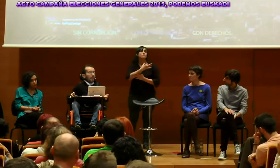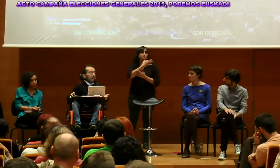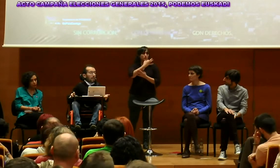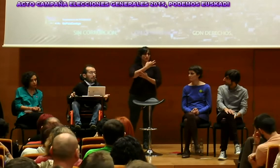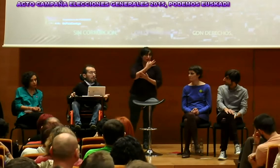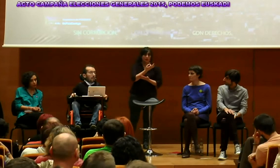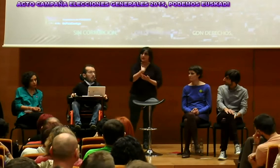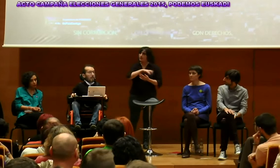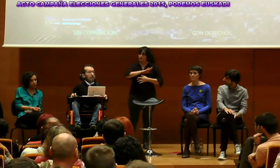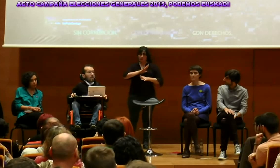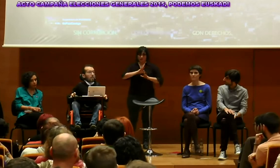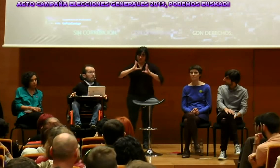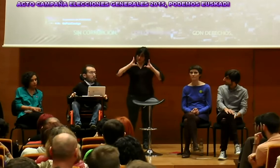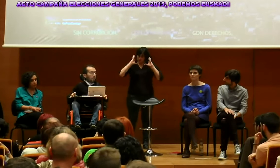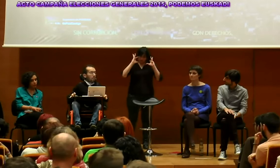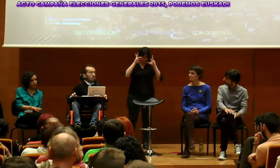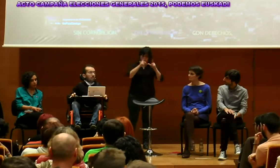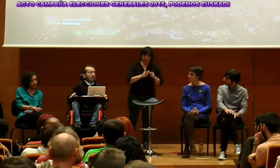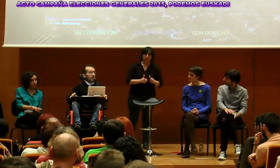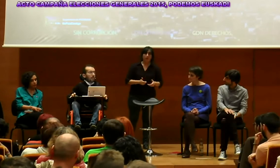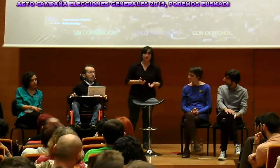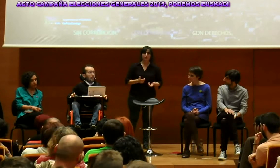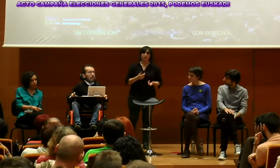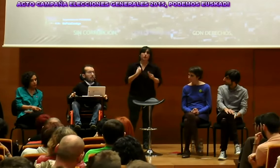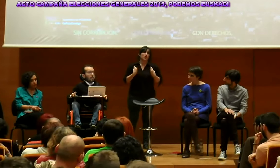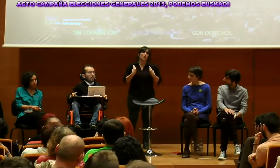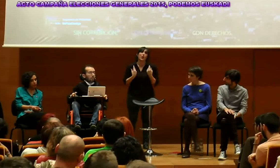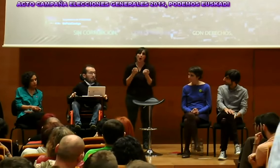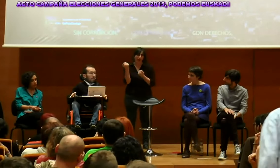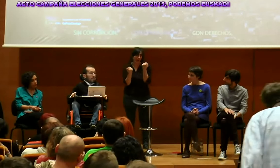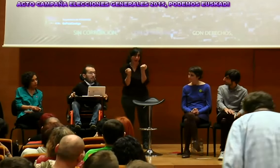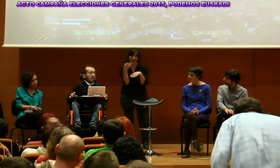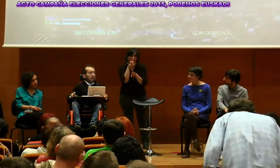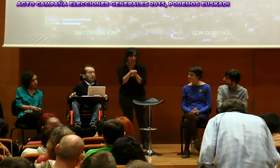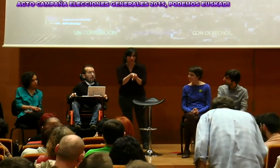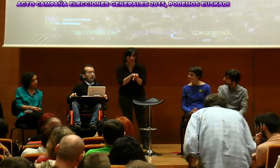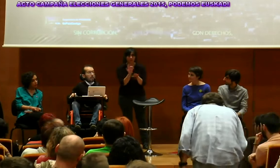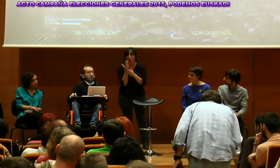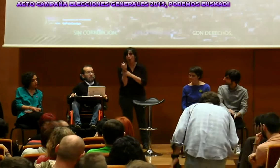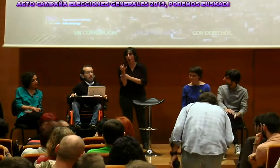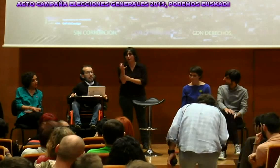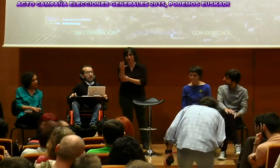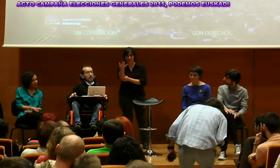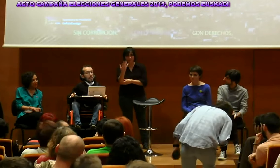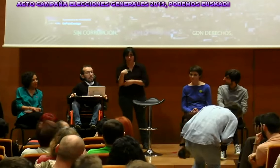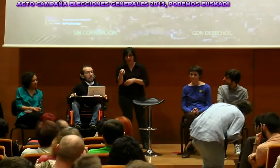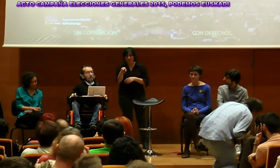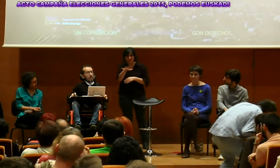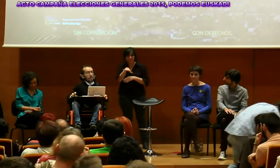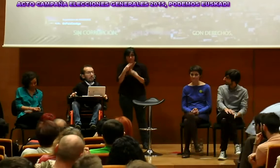vamos a dejar la piel. Yo vivo en un coche o en un tren, depende de dónde tenga que